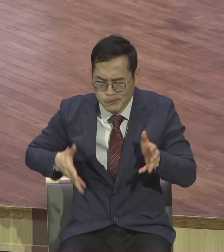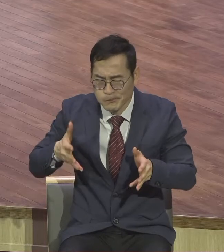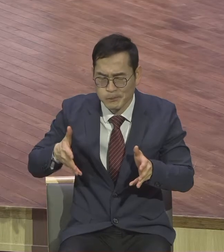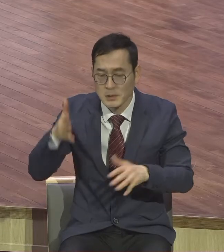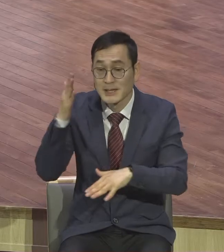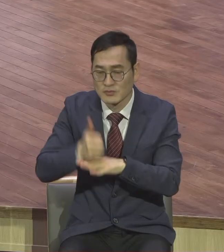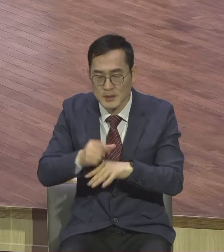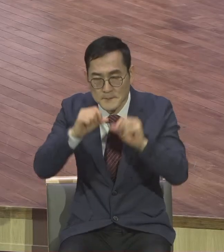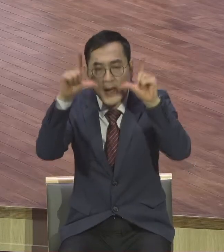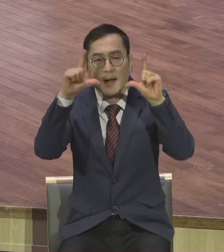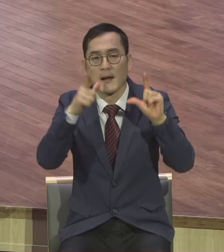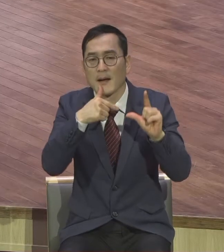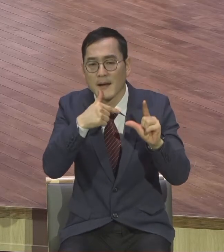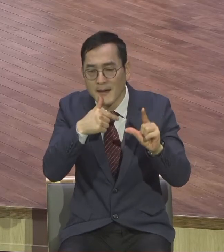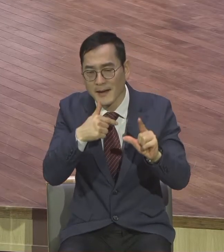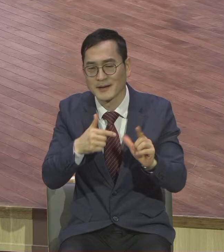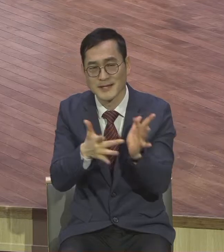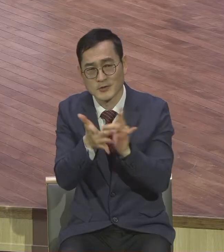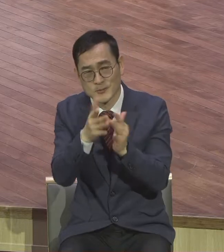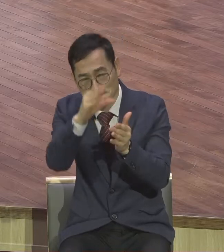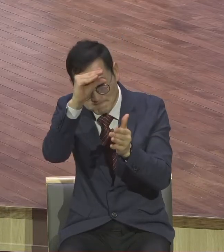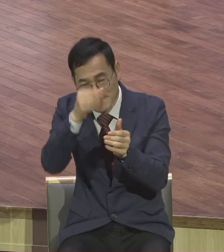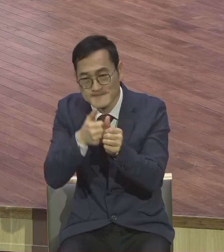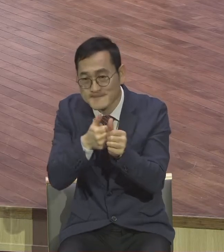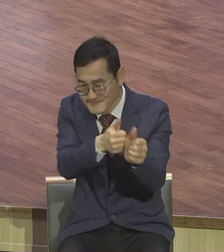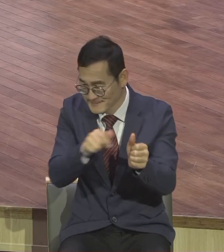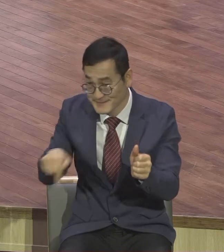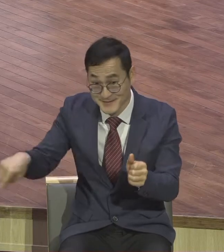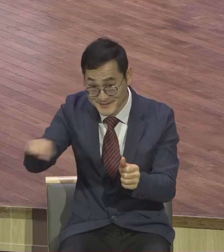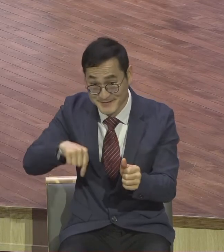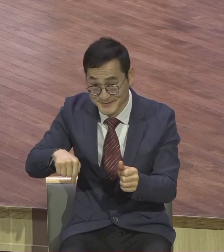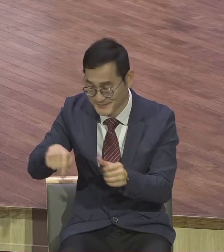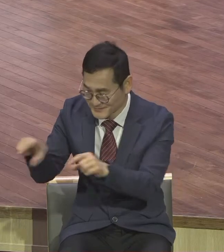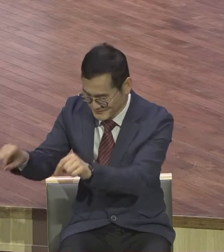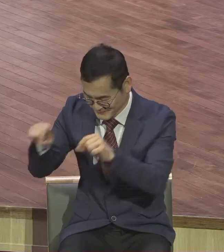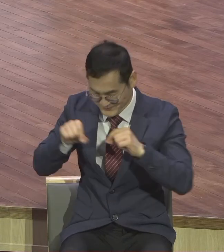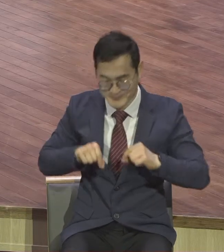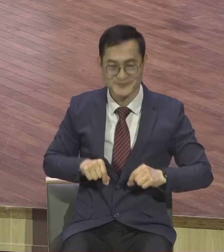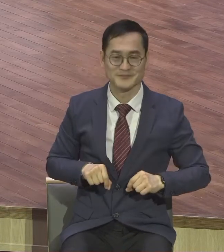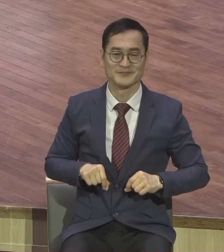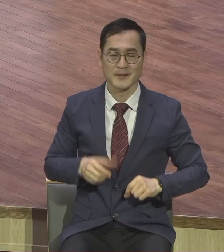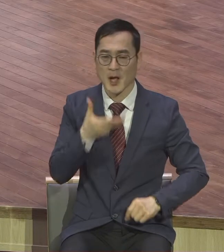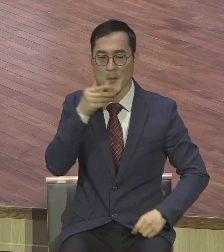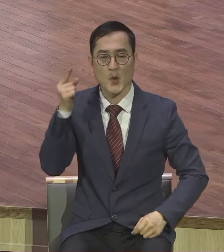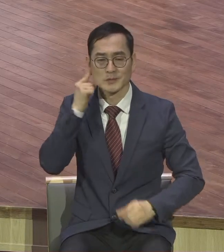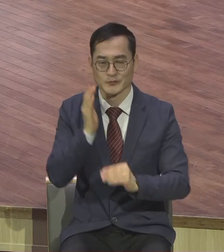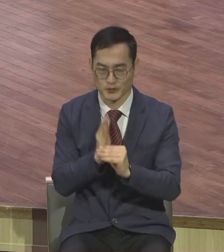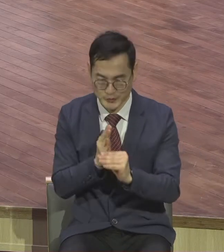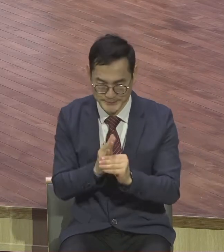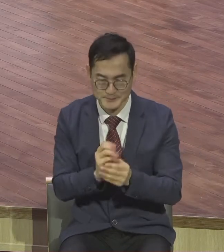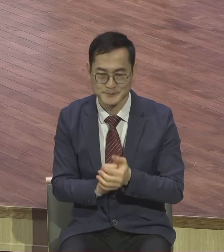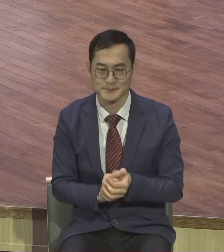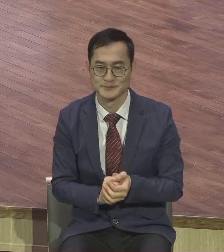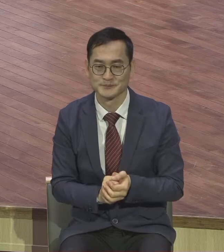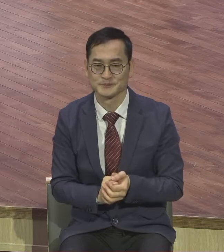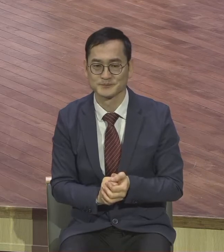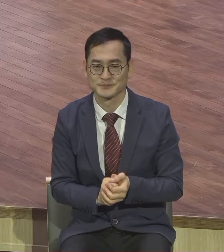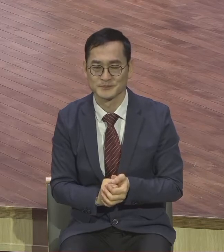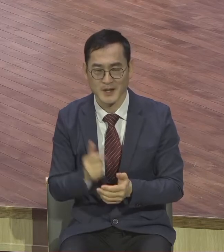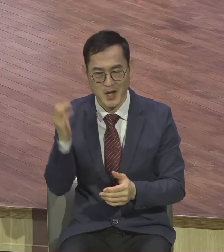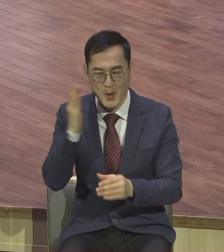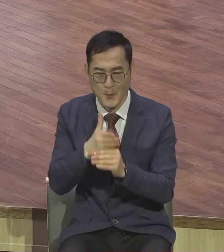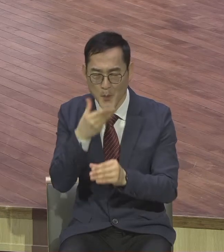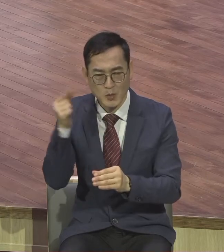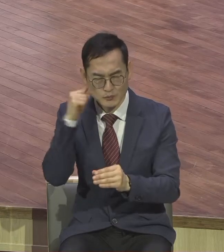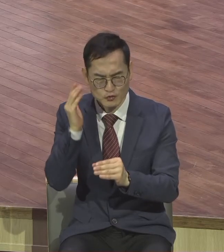작품을 남기는 영혼을 남기는 보금 명문 가문들